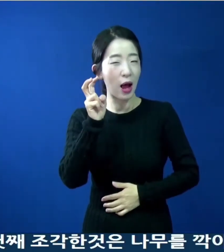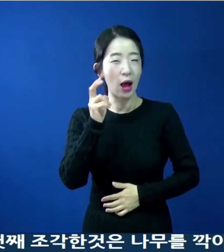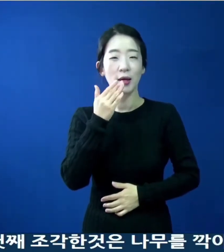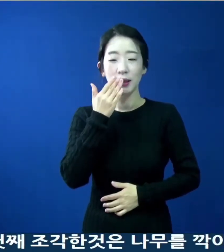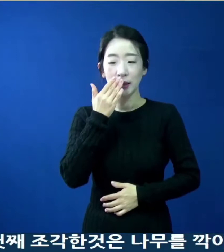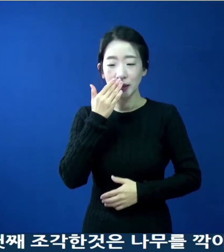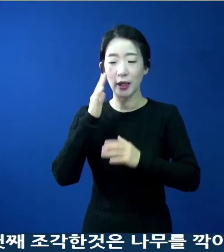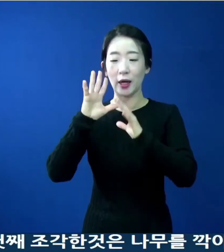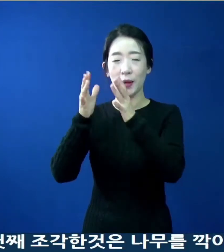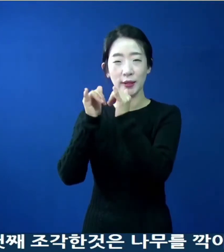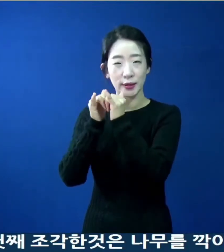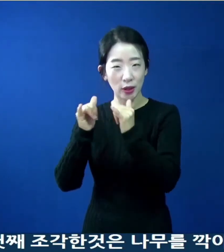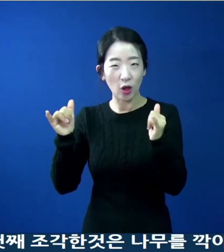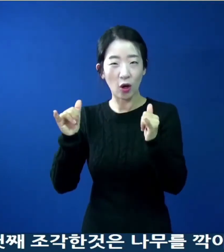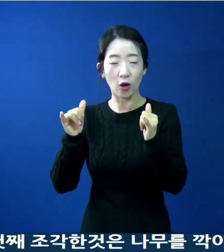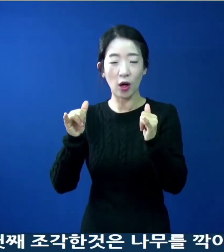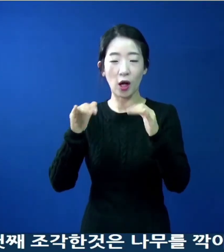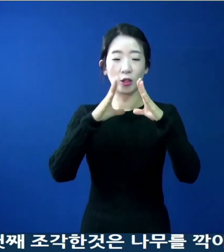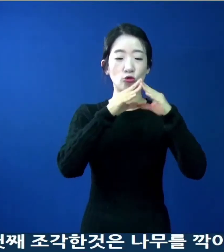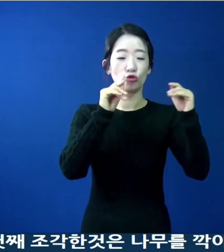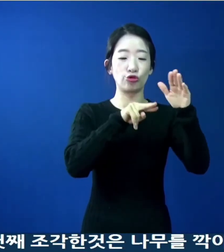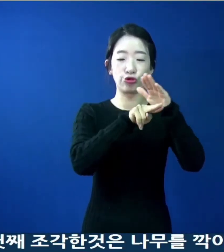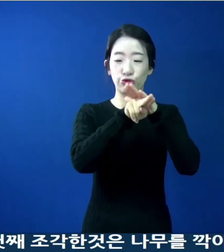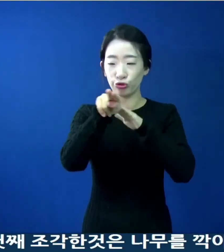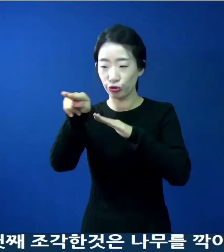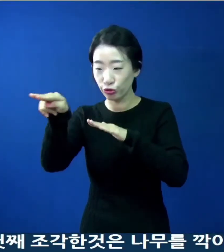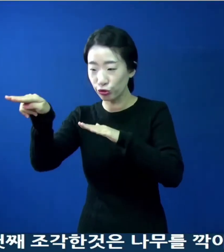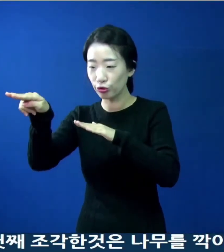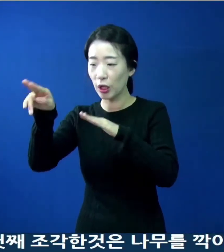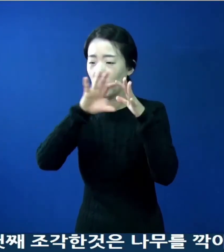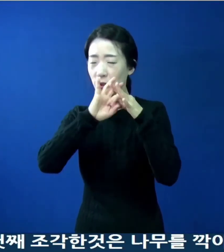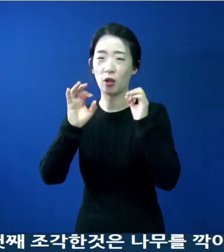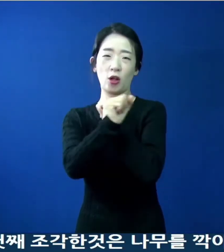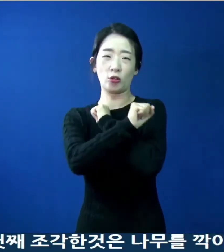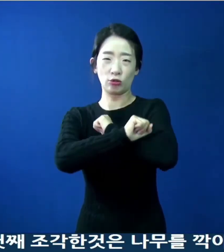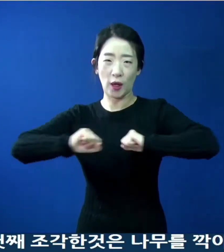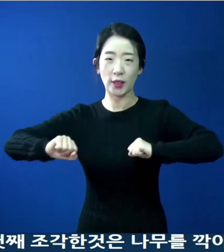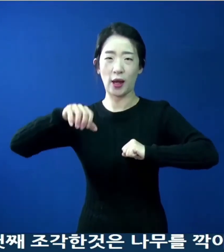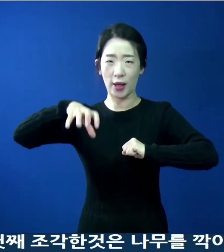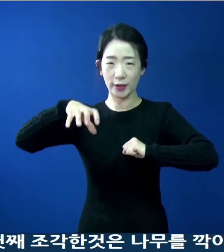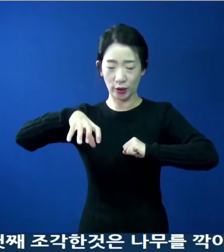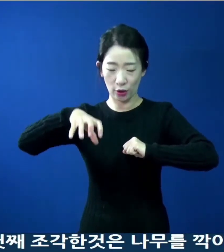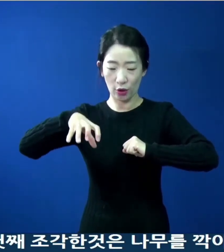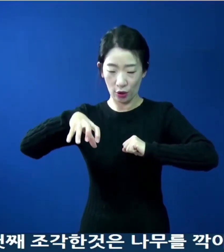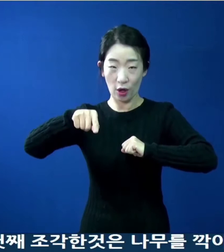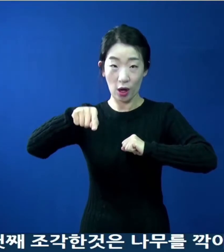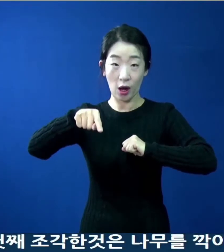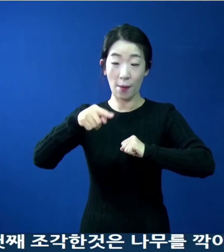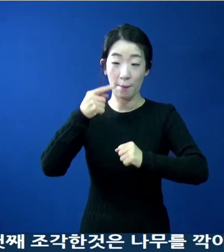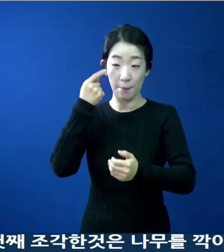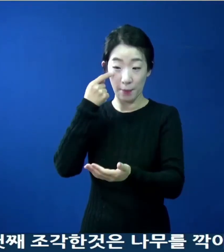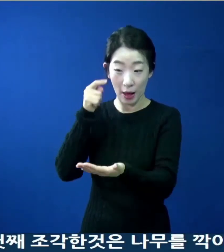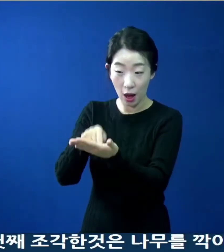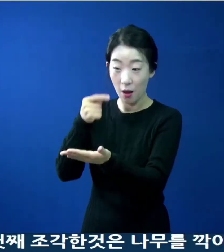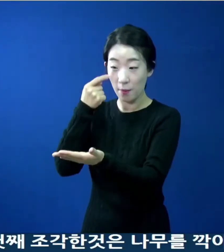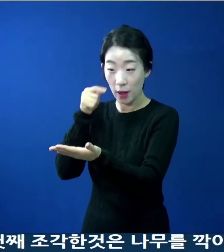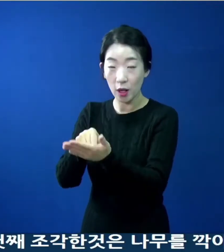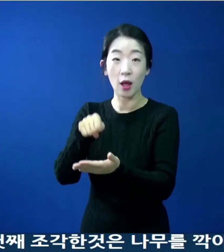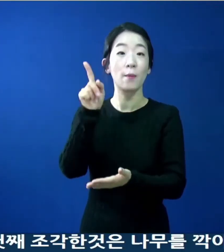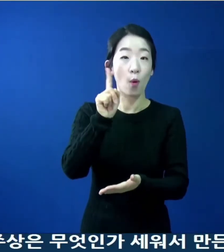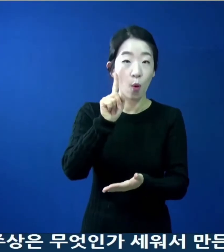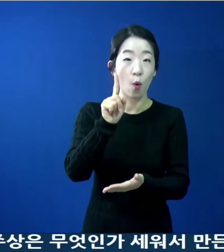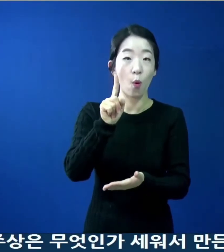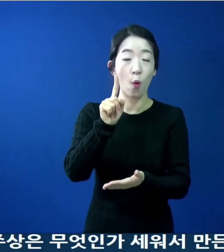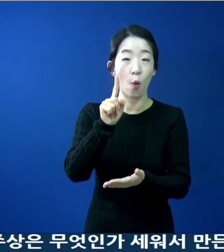백성이 출애굽을 하면서 광야를 쭉 도는 동안 지금도 그 흔적들이 나타나는데 암반 같은